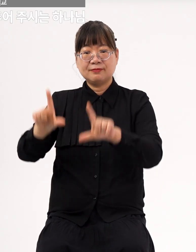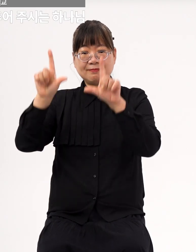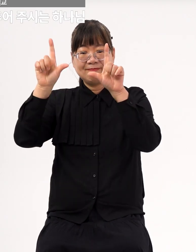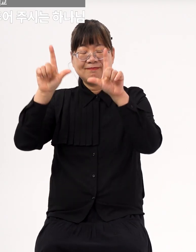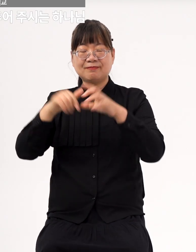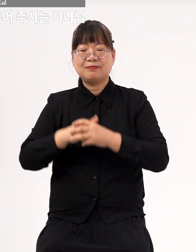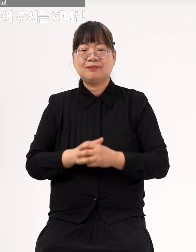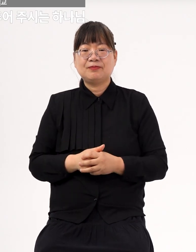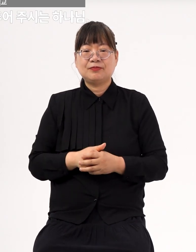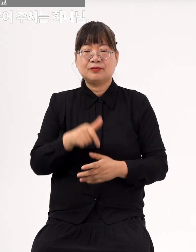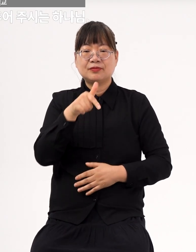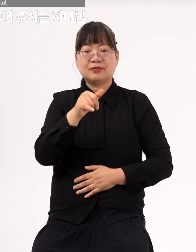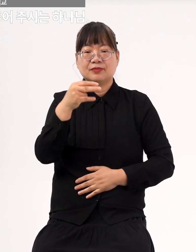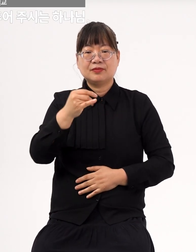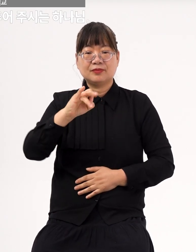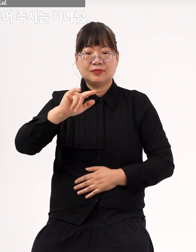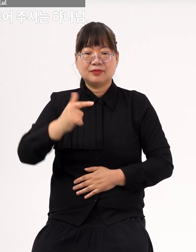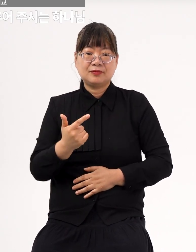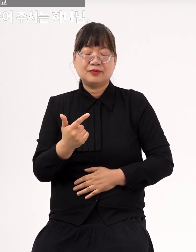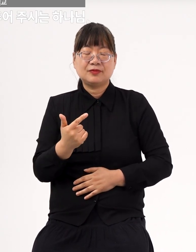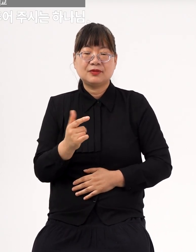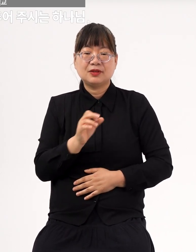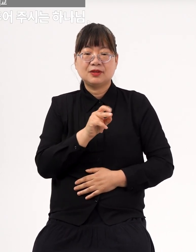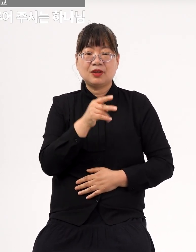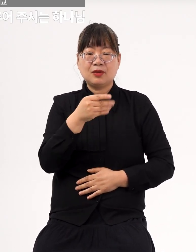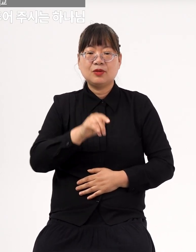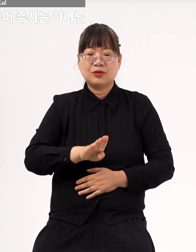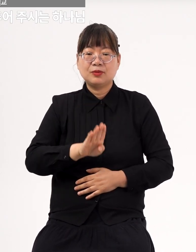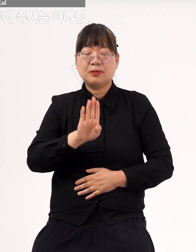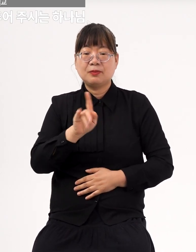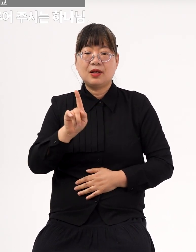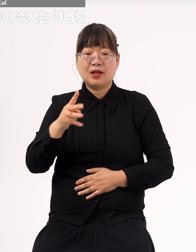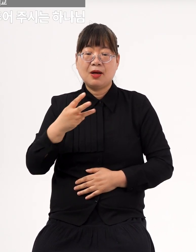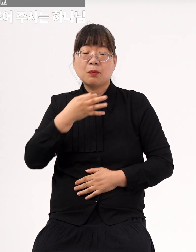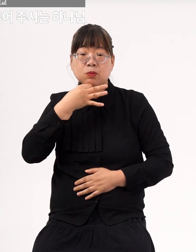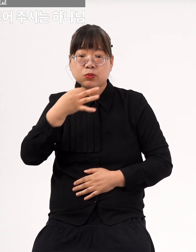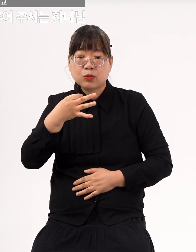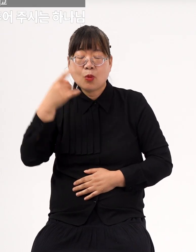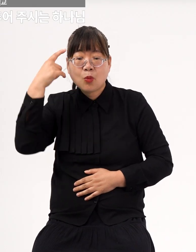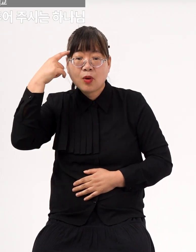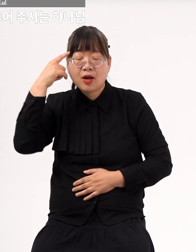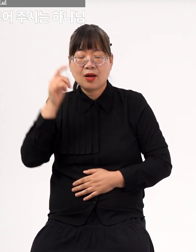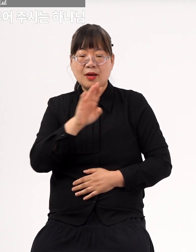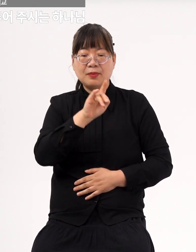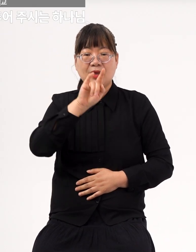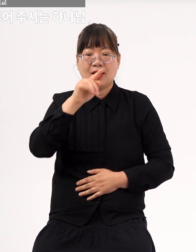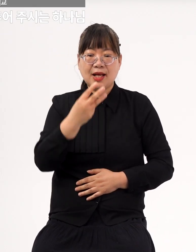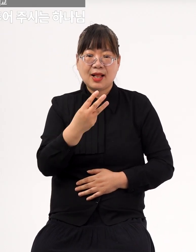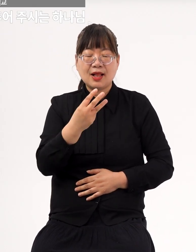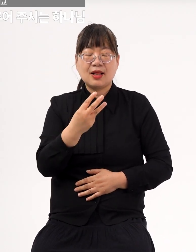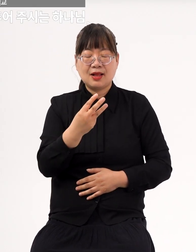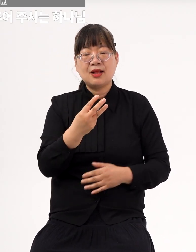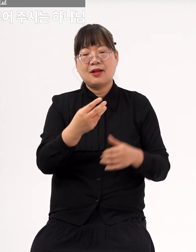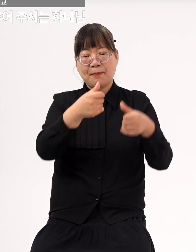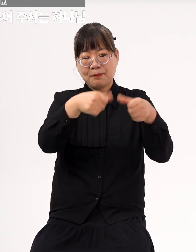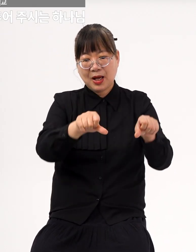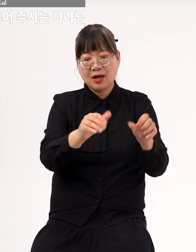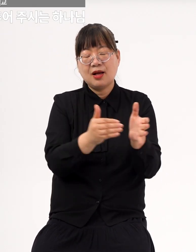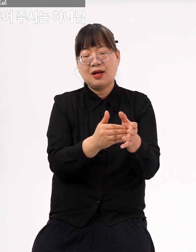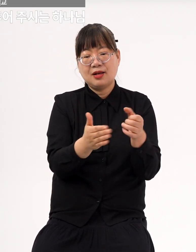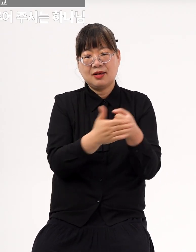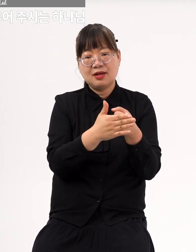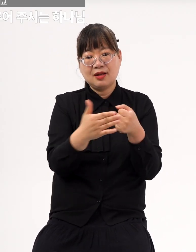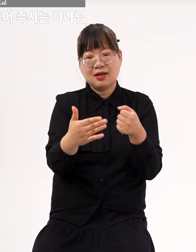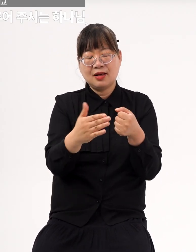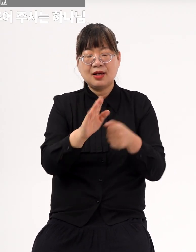그날에 기드온을 여룻바알이라 불렀으니 이는 그가 바알의 제단을